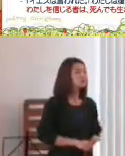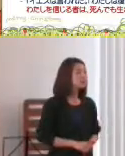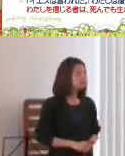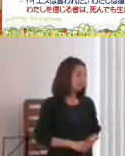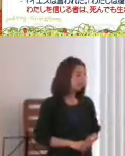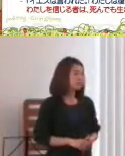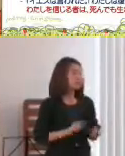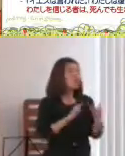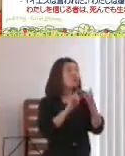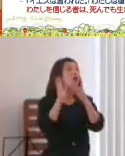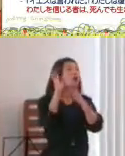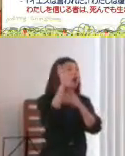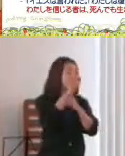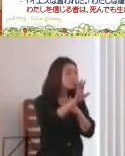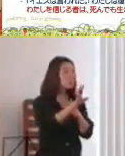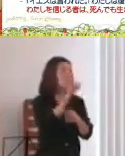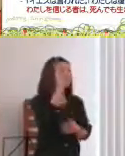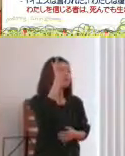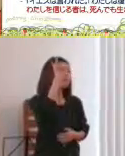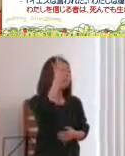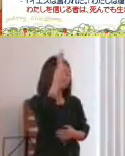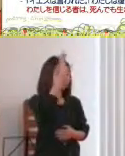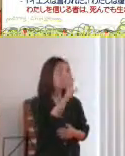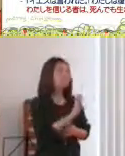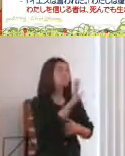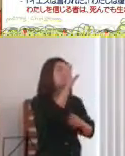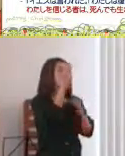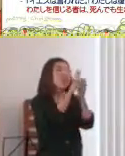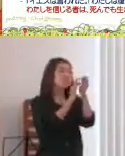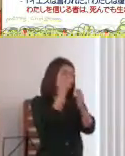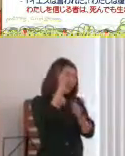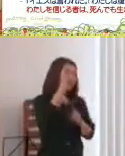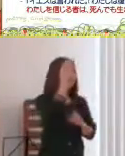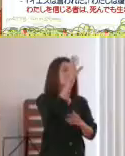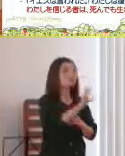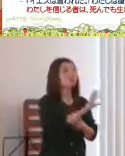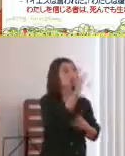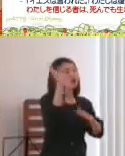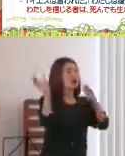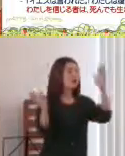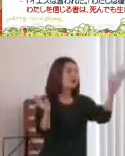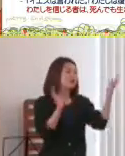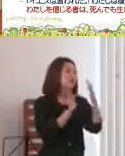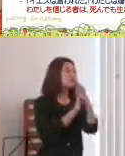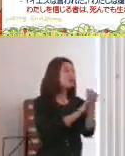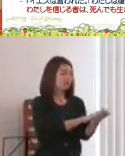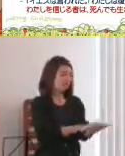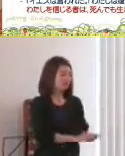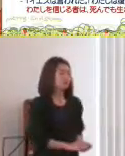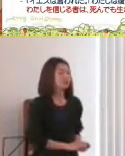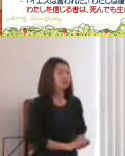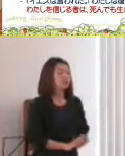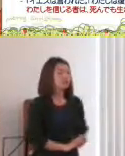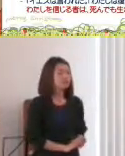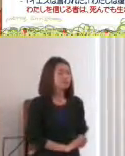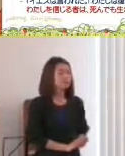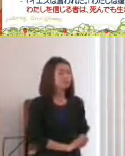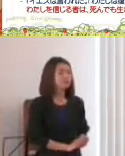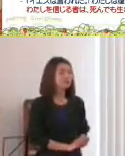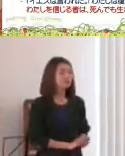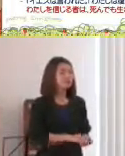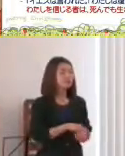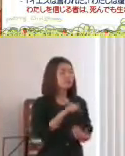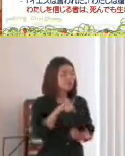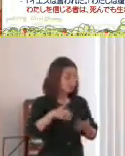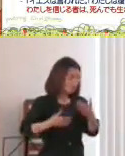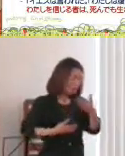どういうことが起こるのかは知らないけれども、すごく安心したんですね。もうこの赤ちゃんによ